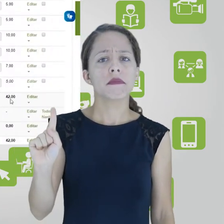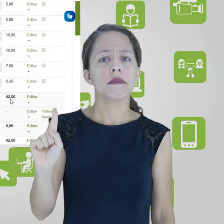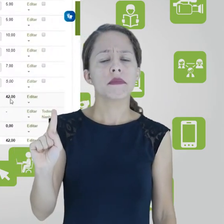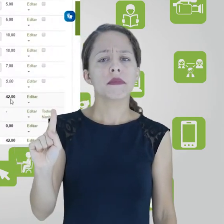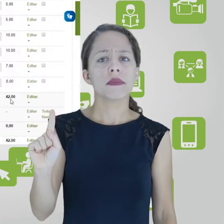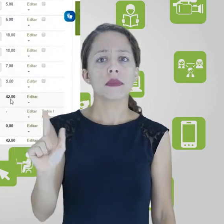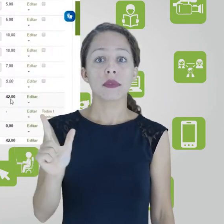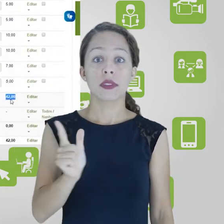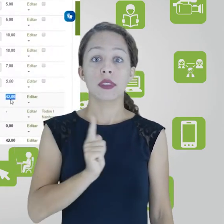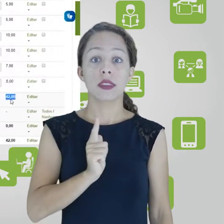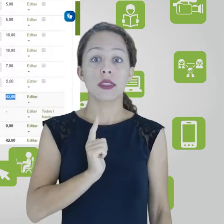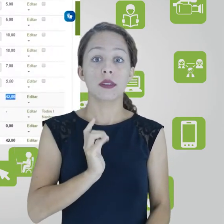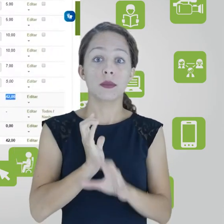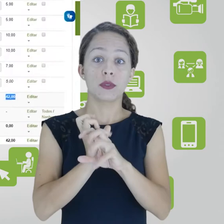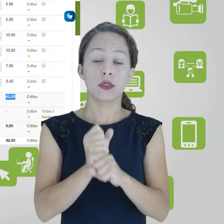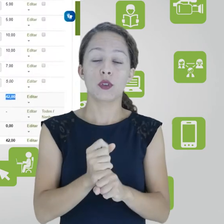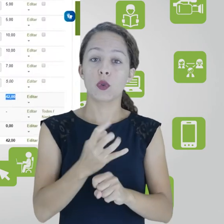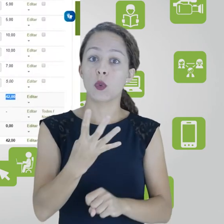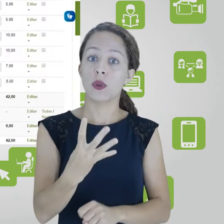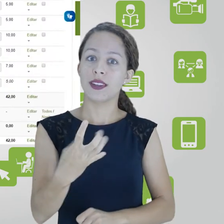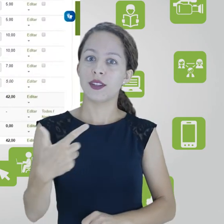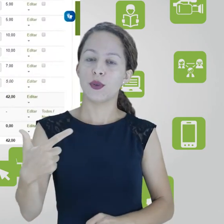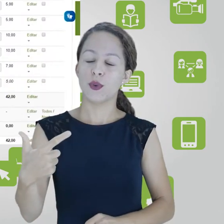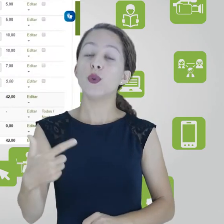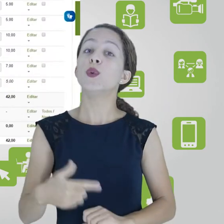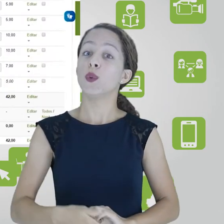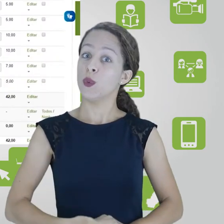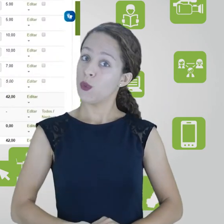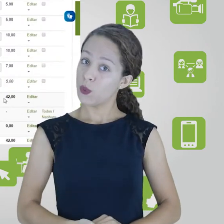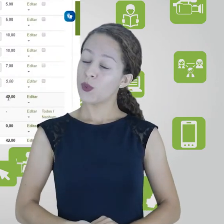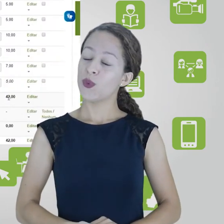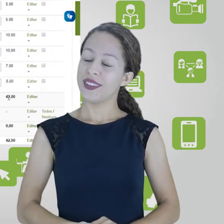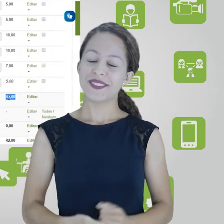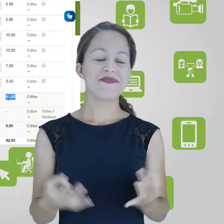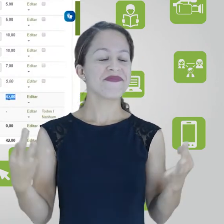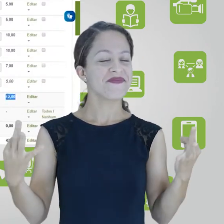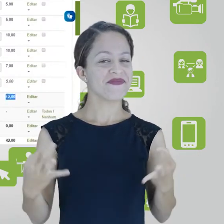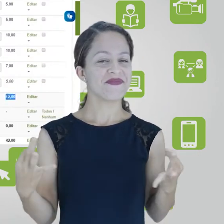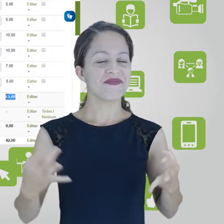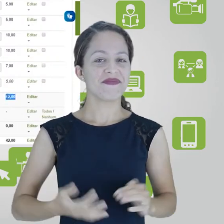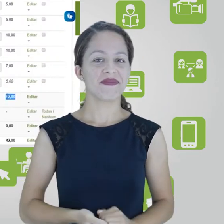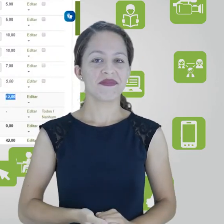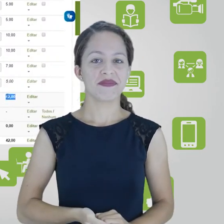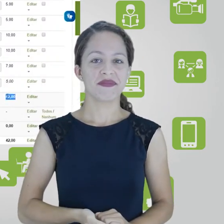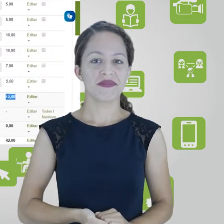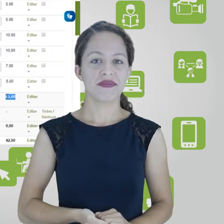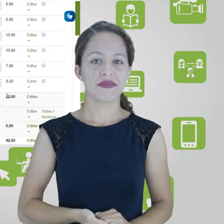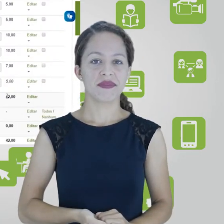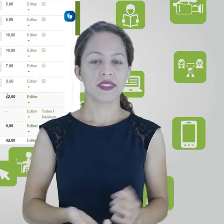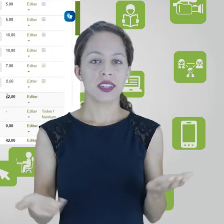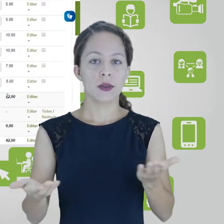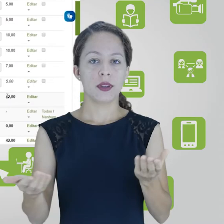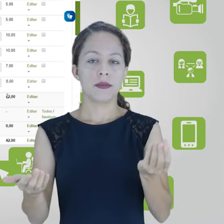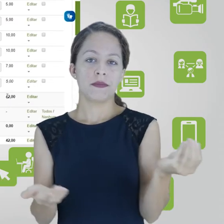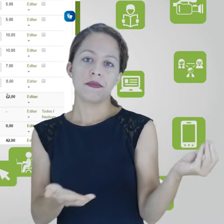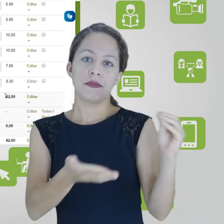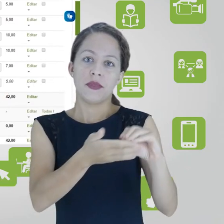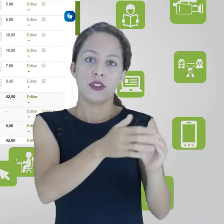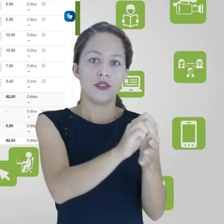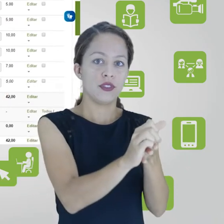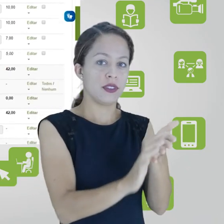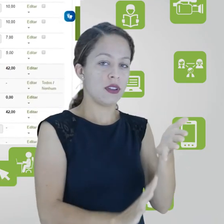essa categoria atividades A. Atividades A está dando 42 pontos.